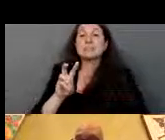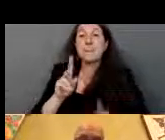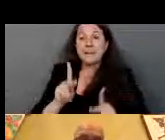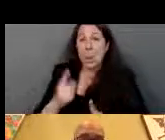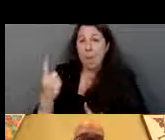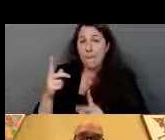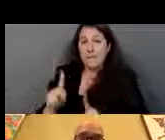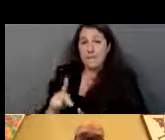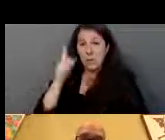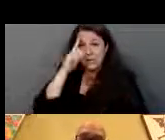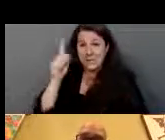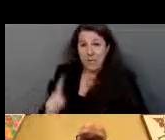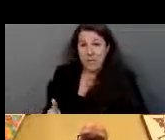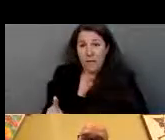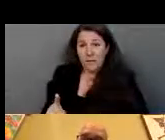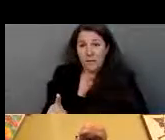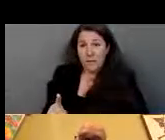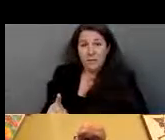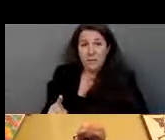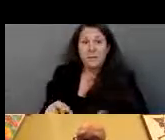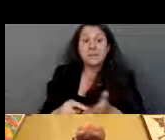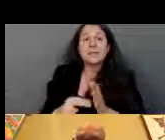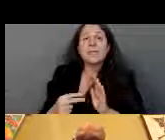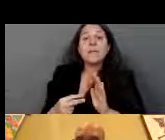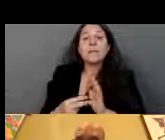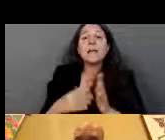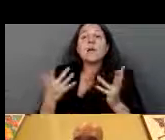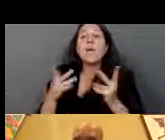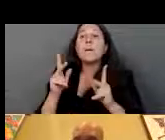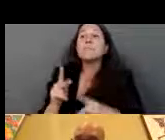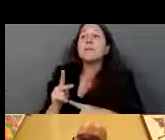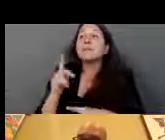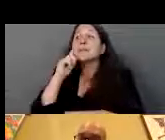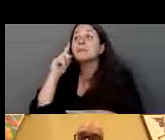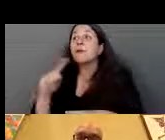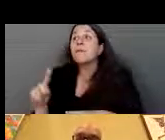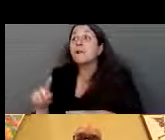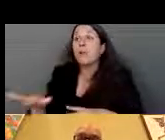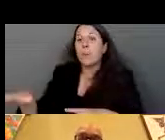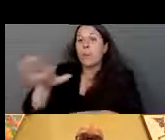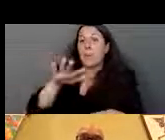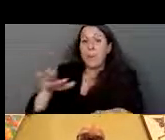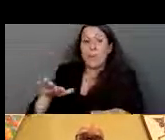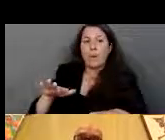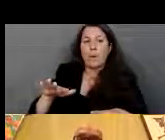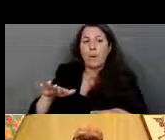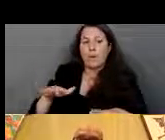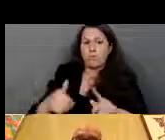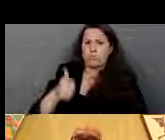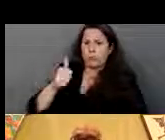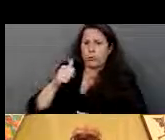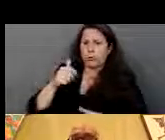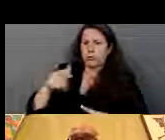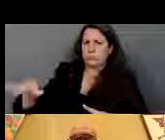Donc ça, c'est 500 fois le taux de la population qui a de la schizophrénie au Québec. Et la question, pourquoi est-ce que